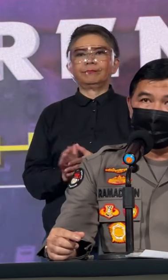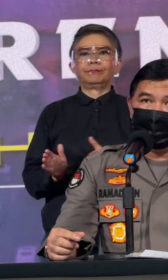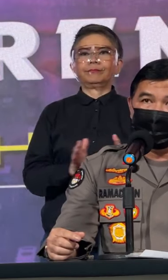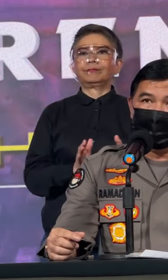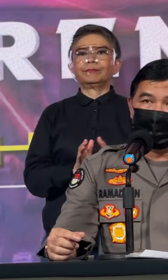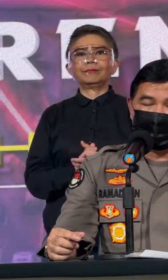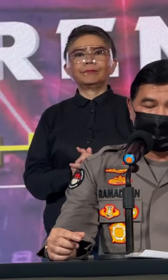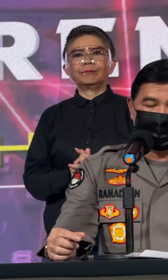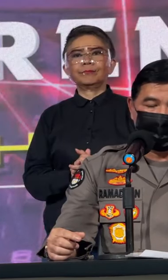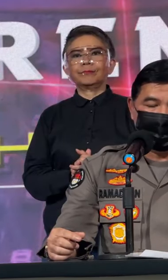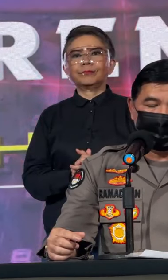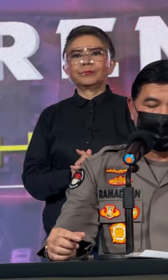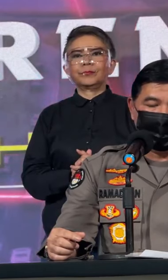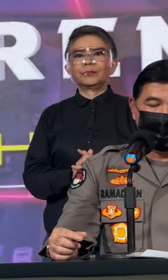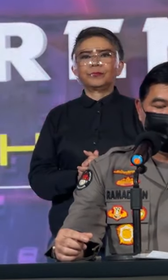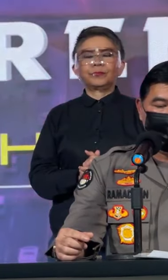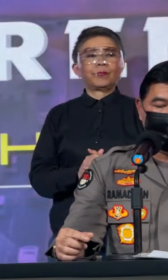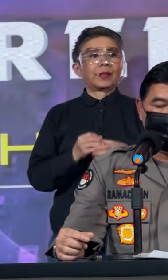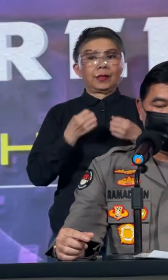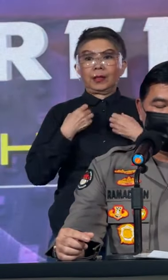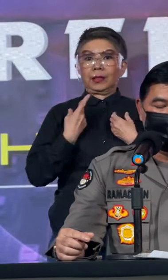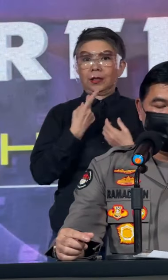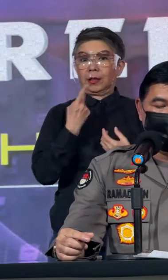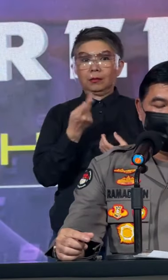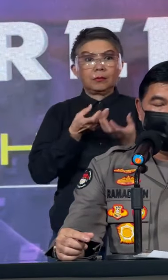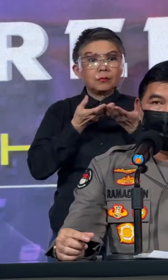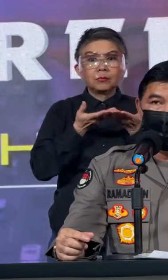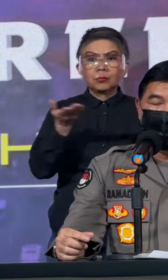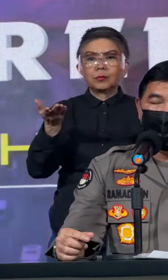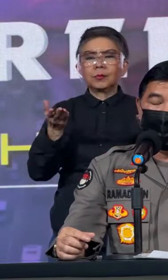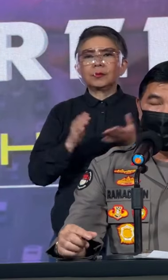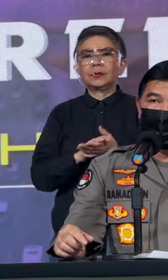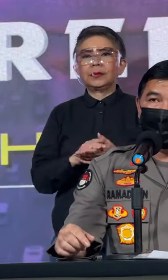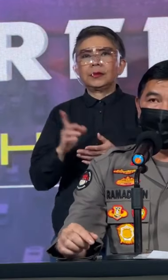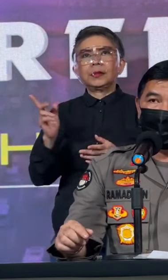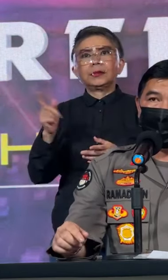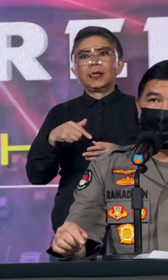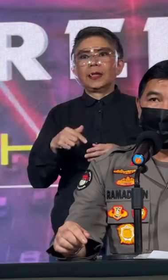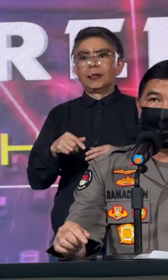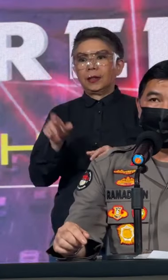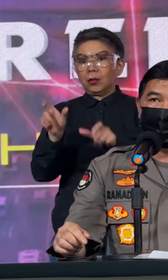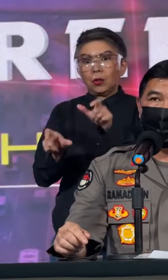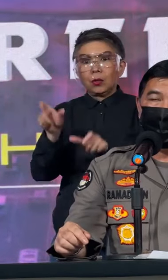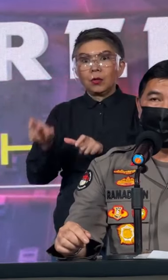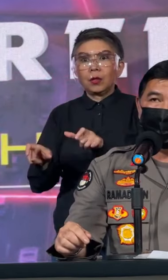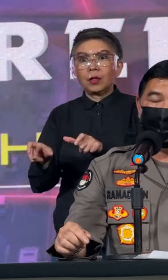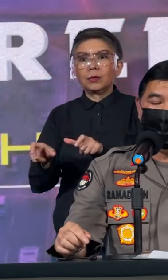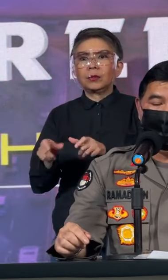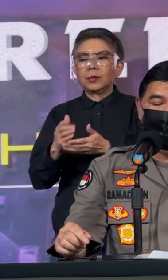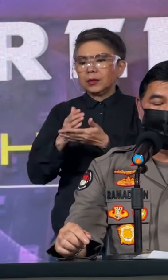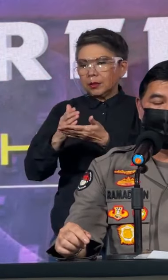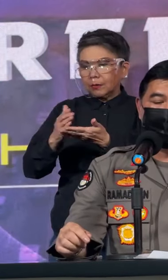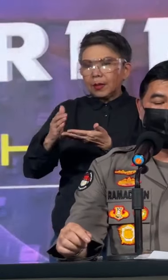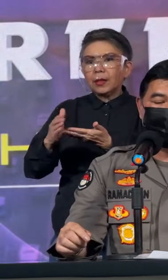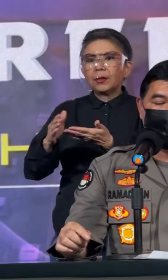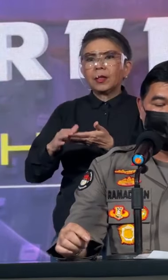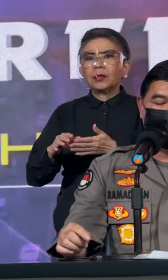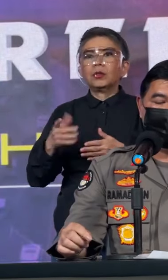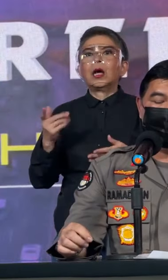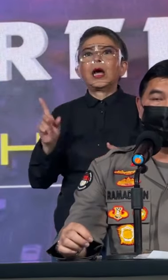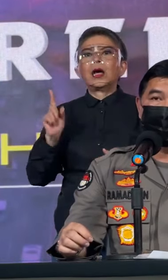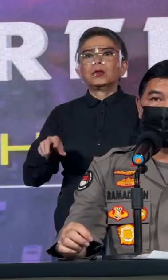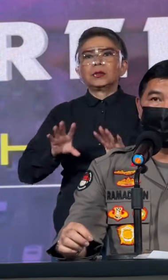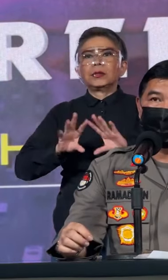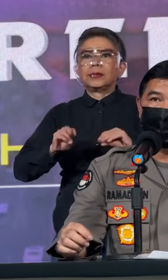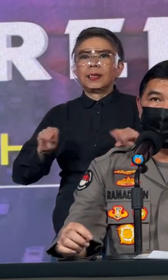Kemudian kami sampaikan bahwa dari mereka sebagian